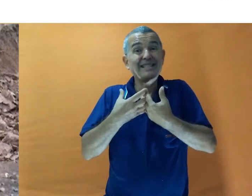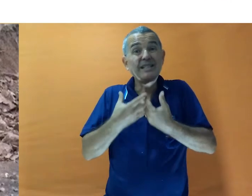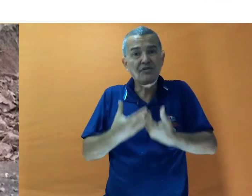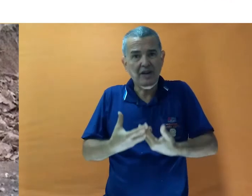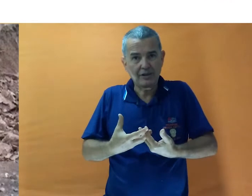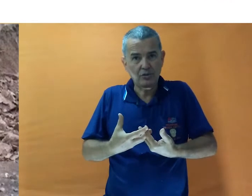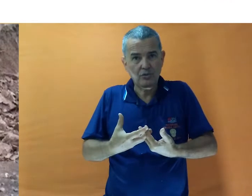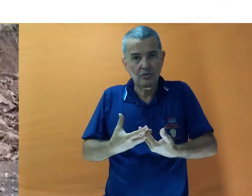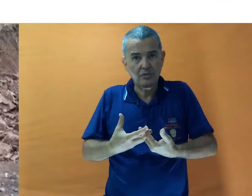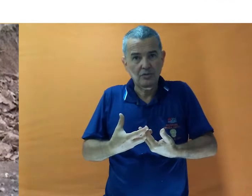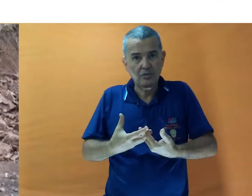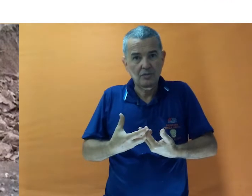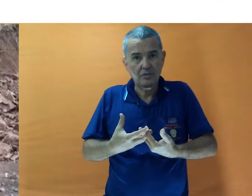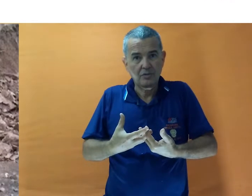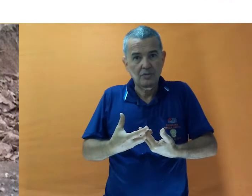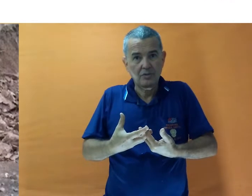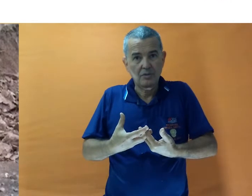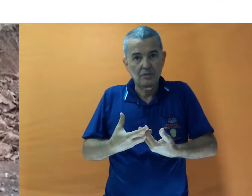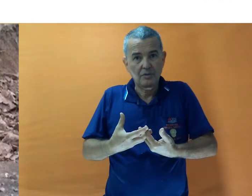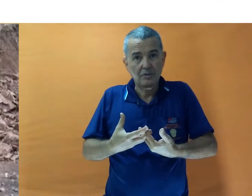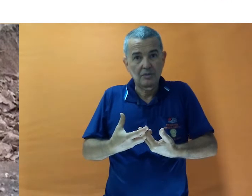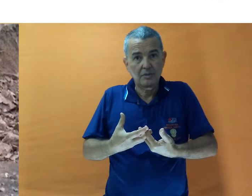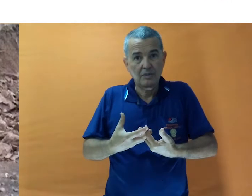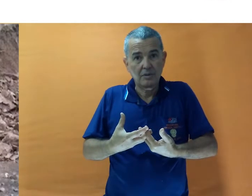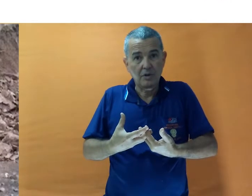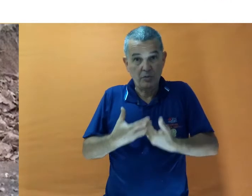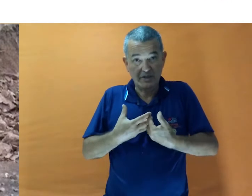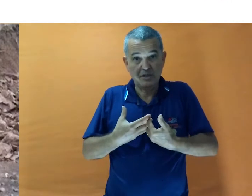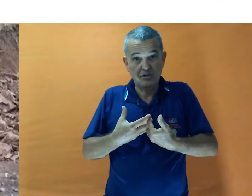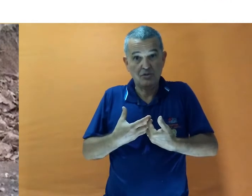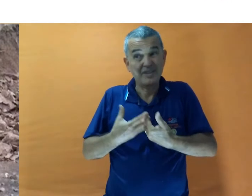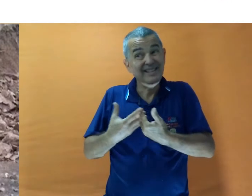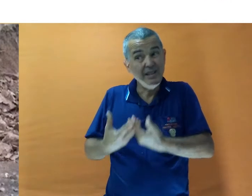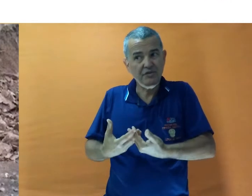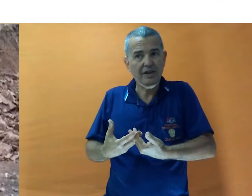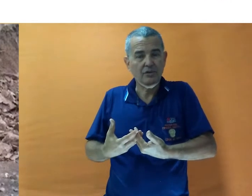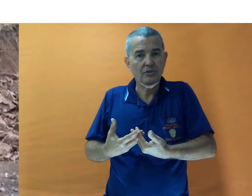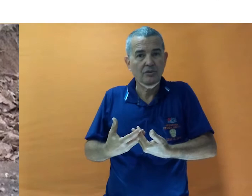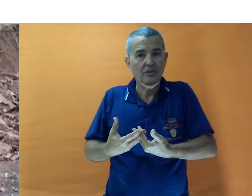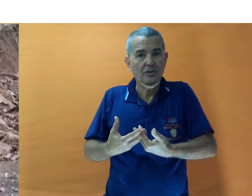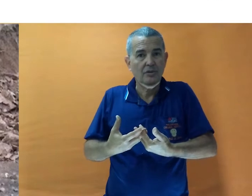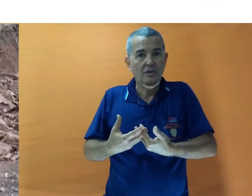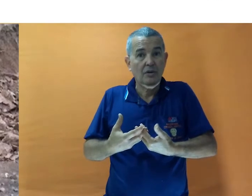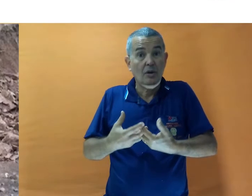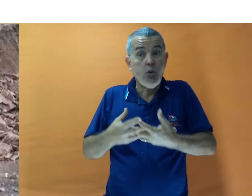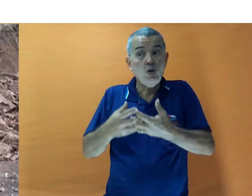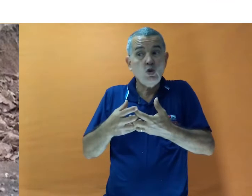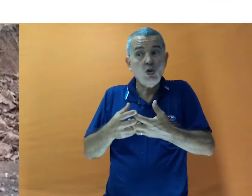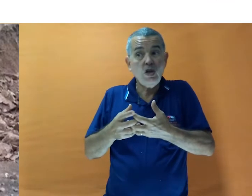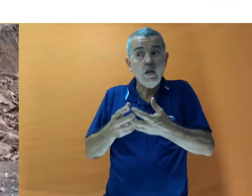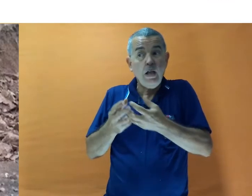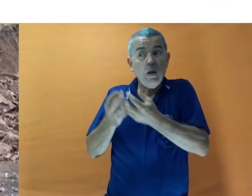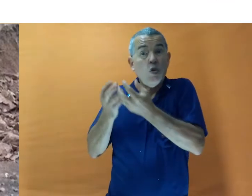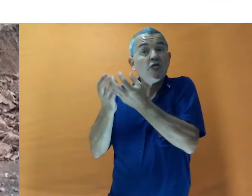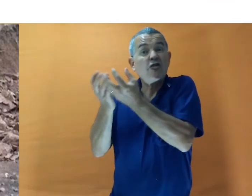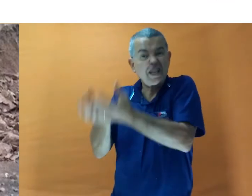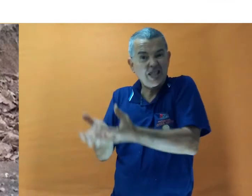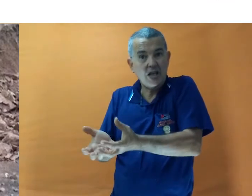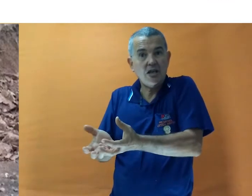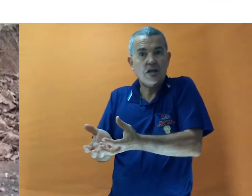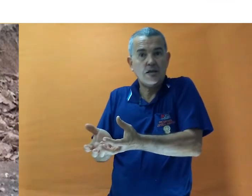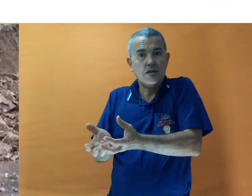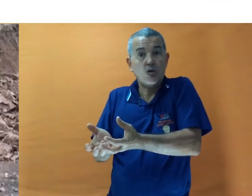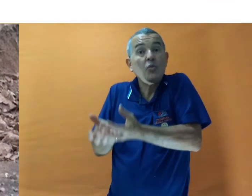Então eu preciso, de fato, eu preciso de fato,